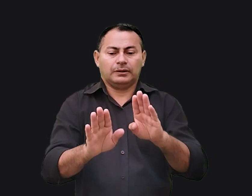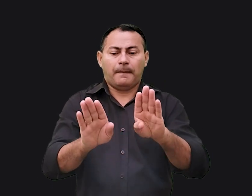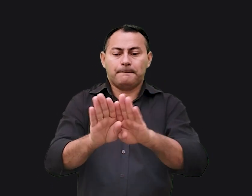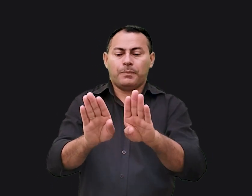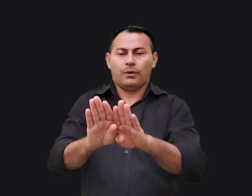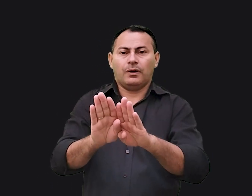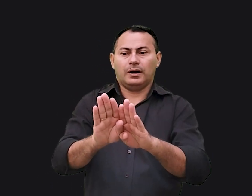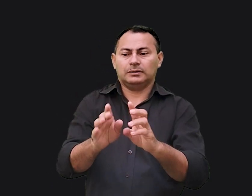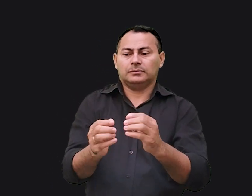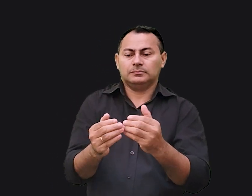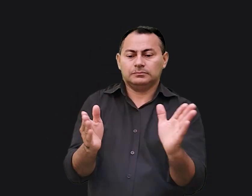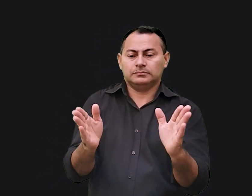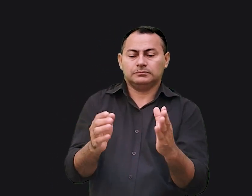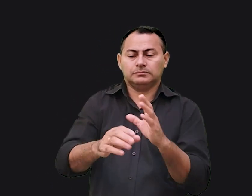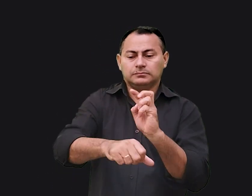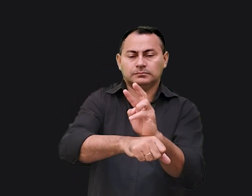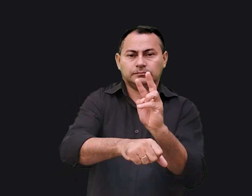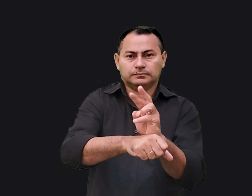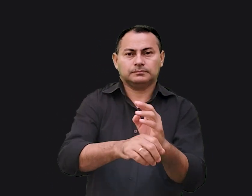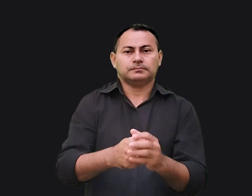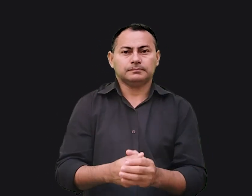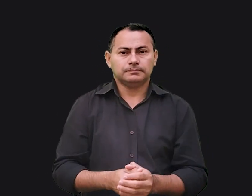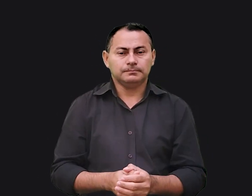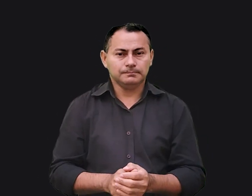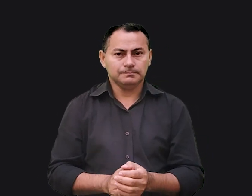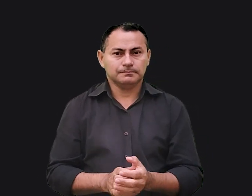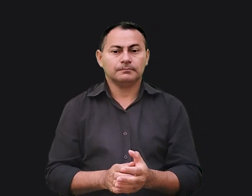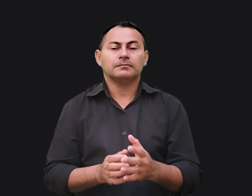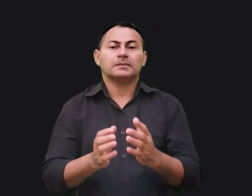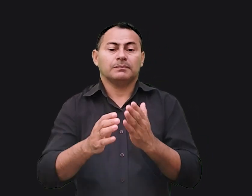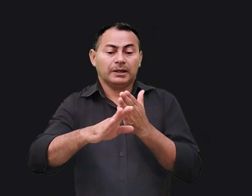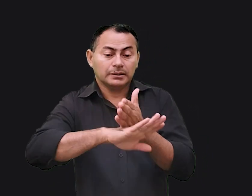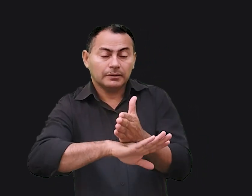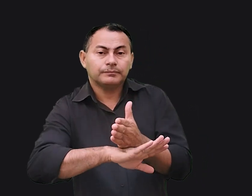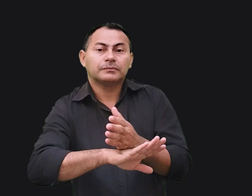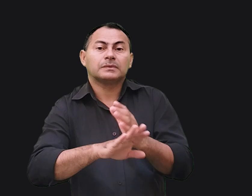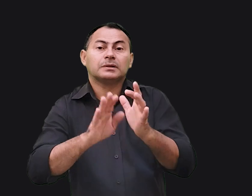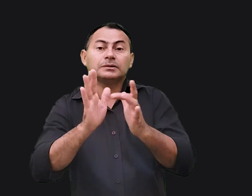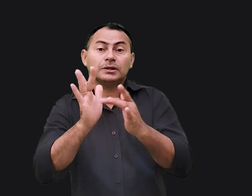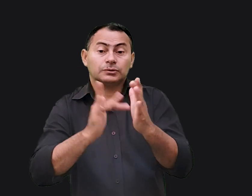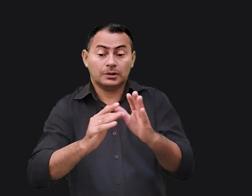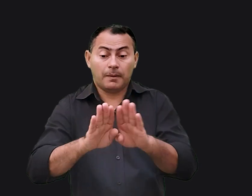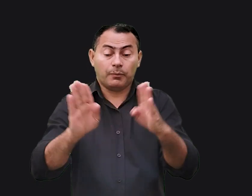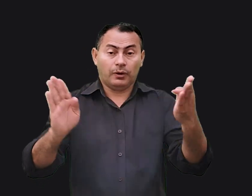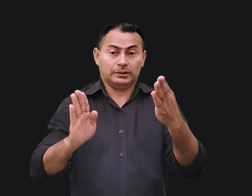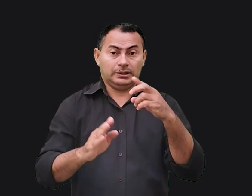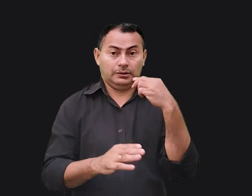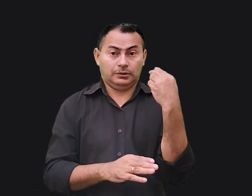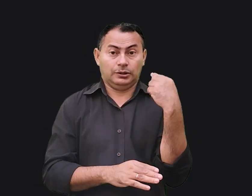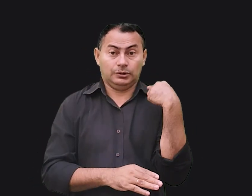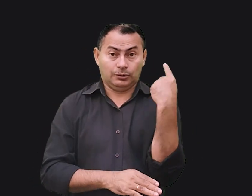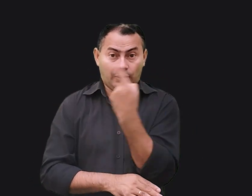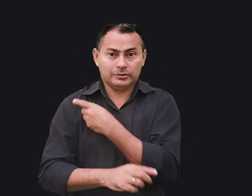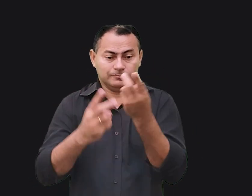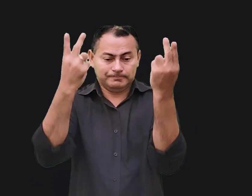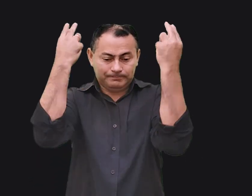na porta deste aprisco para guardá-las. Jesus é a porta do aprisco e nós somos as ovelhas. A única maneira